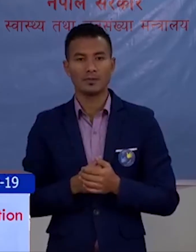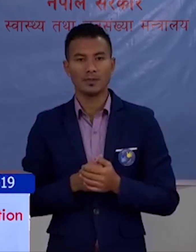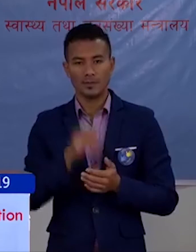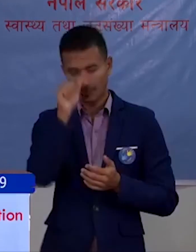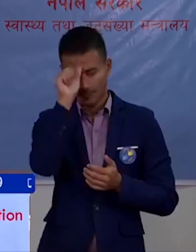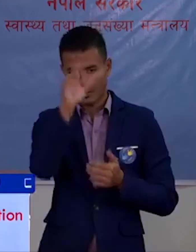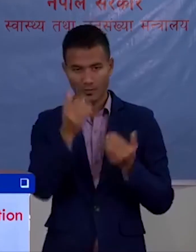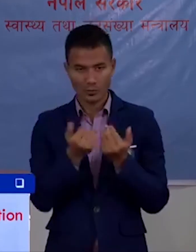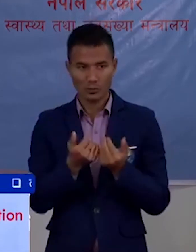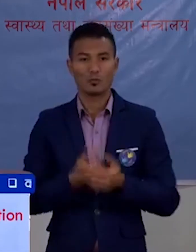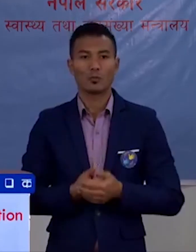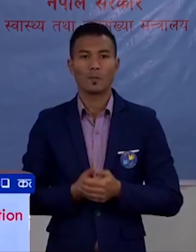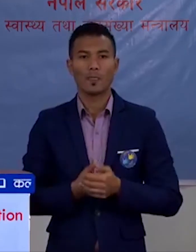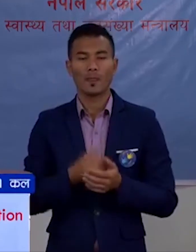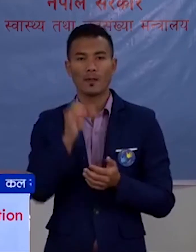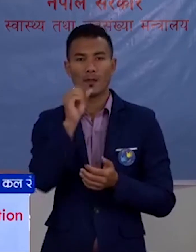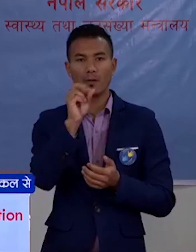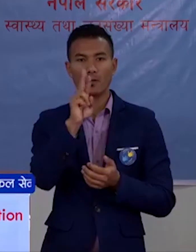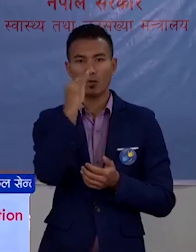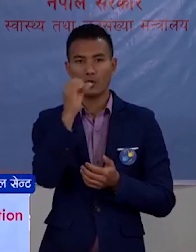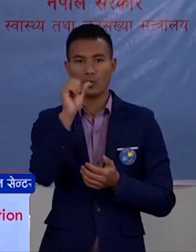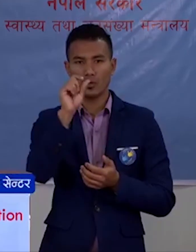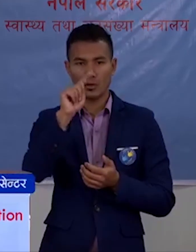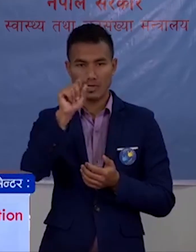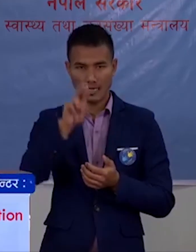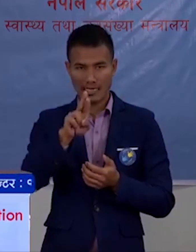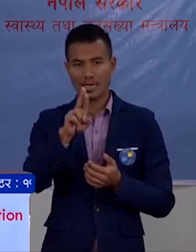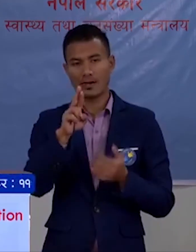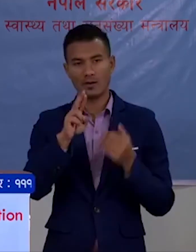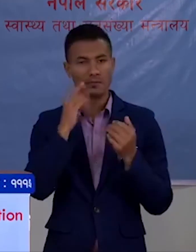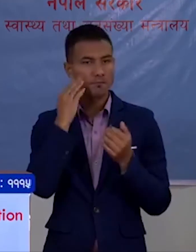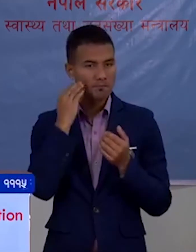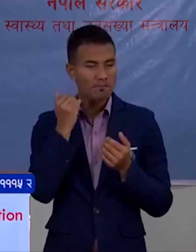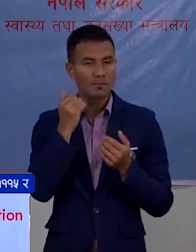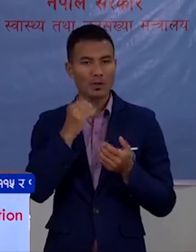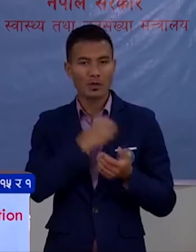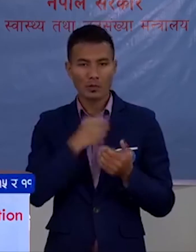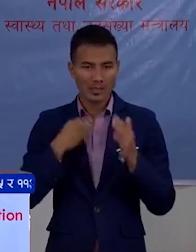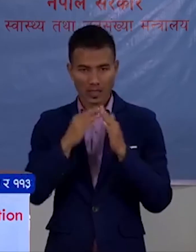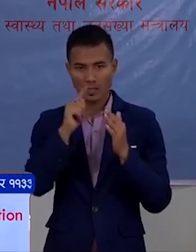चाहन्छु। म परोपकार पछि तथा स्त्रीरोग अस्पतालको निर्देशकको हैसियतले